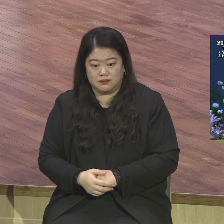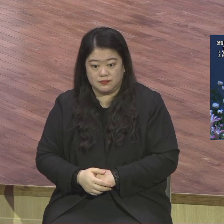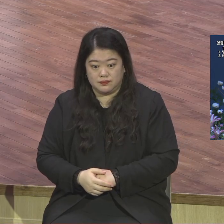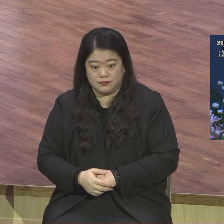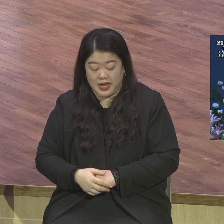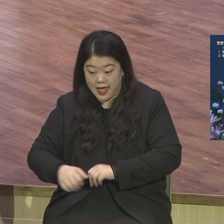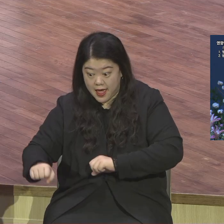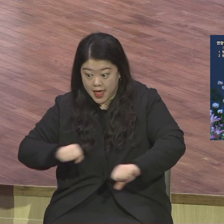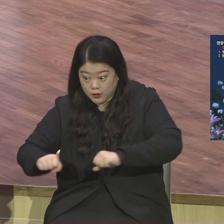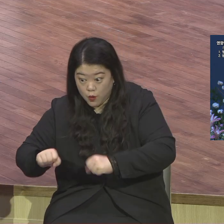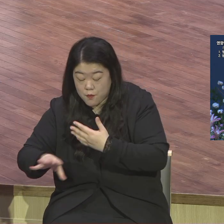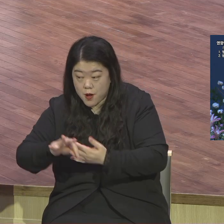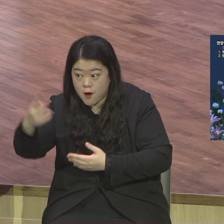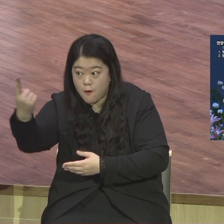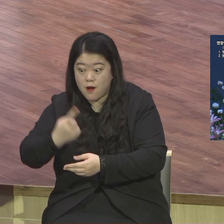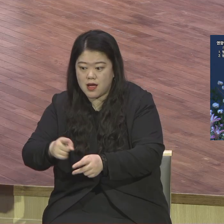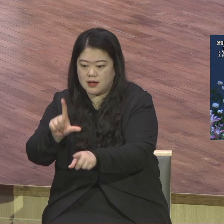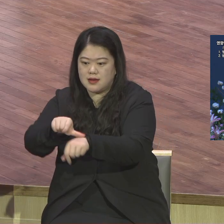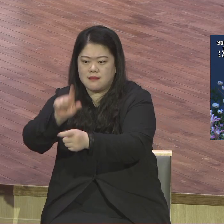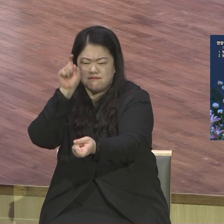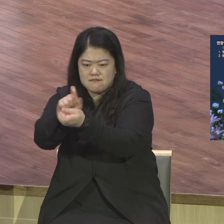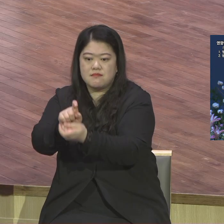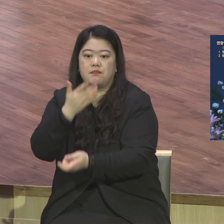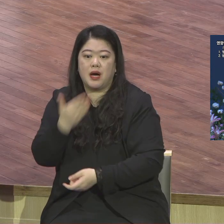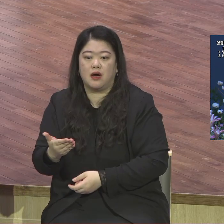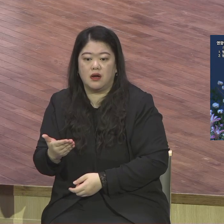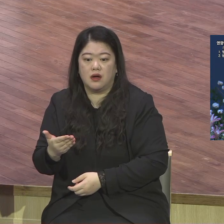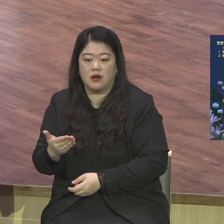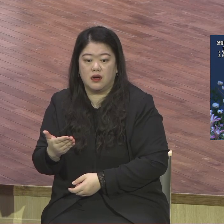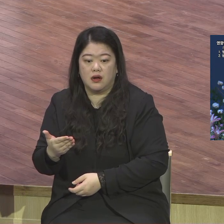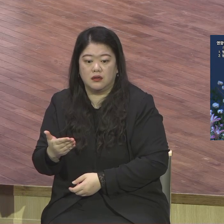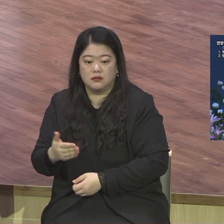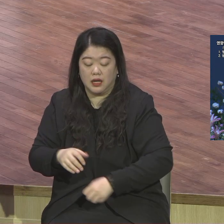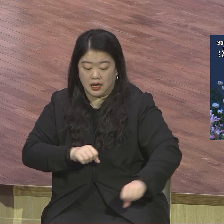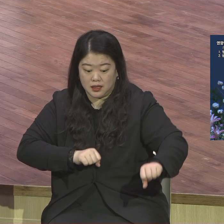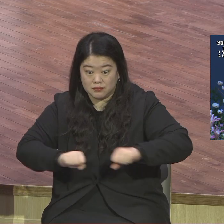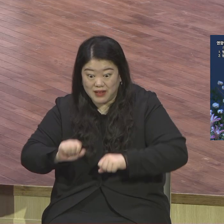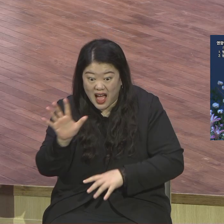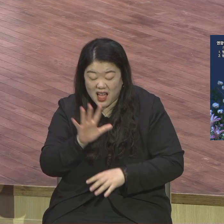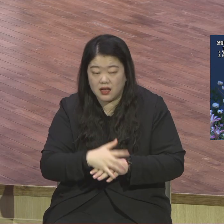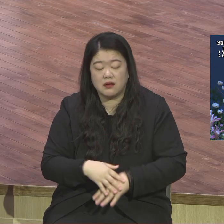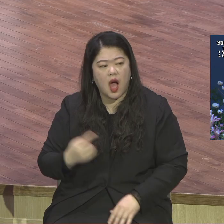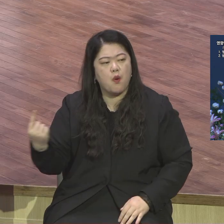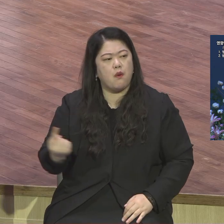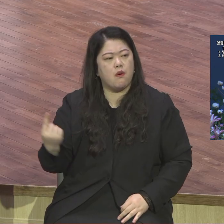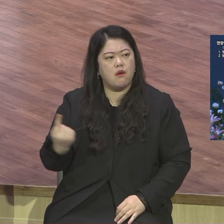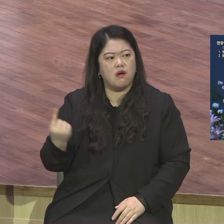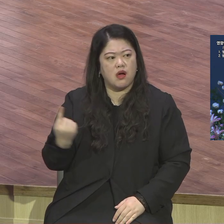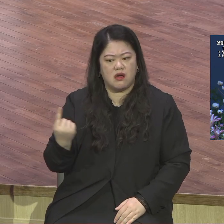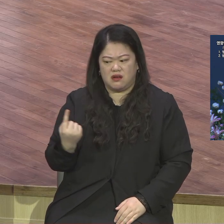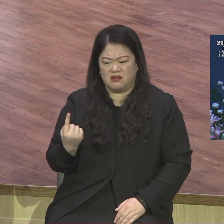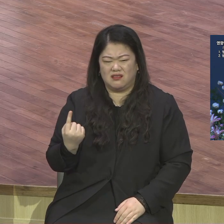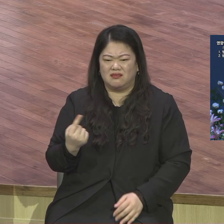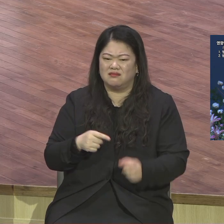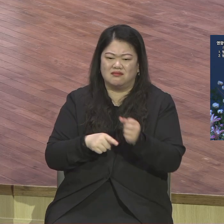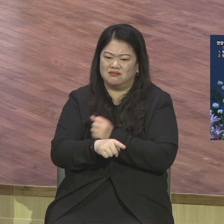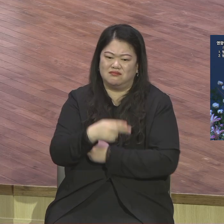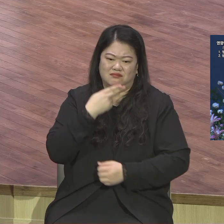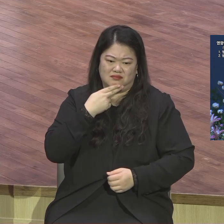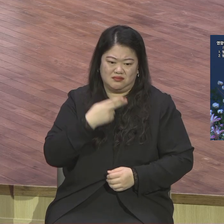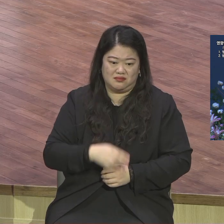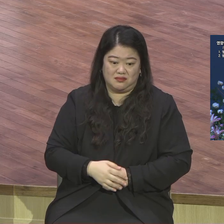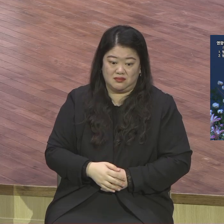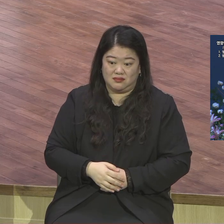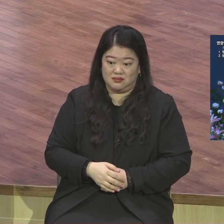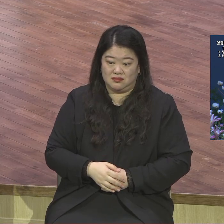않습니다. 영적인 삶도 마찬가지예요. 언젠가 증후군에 빠져 있으면 안 돼요. 언젠가 되겠지